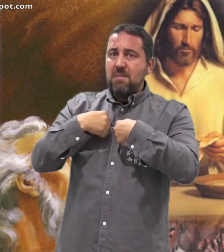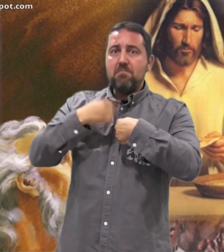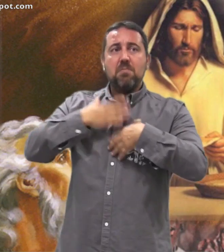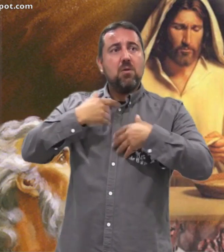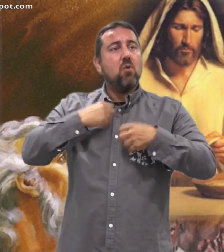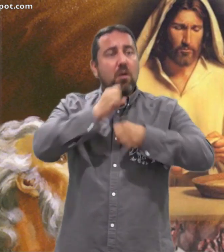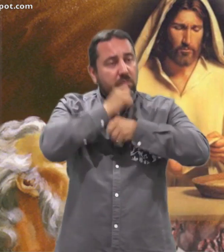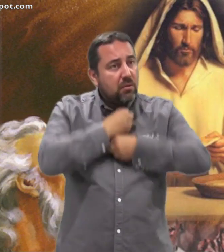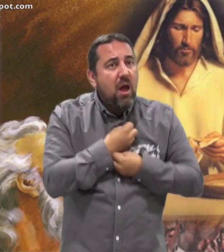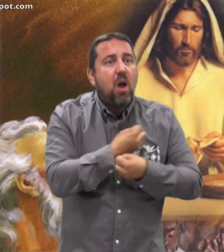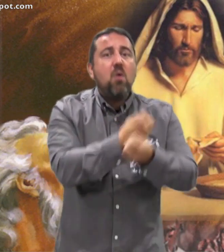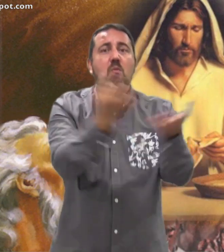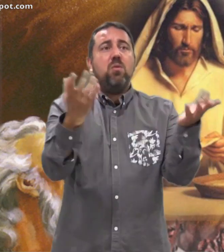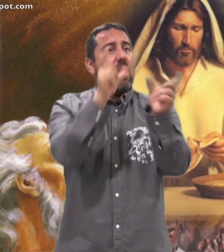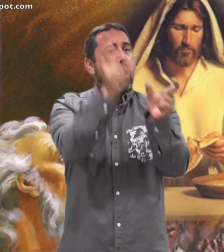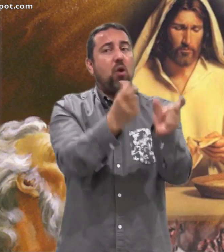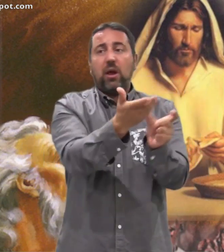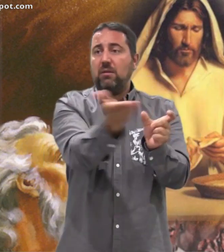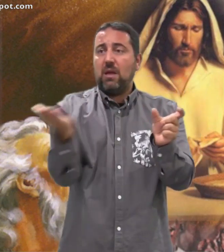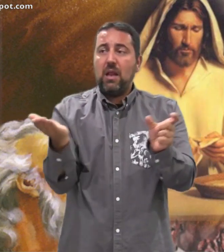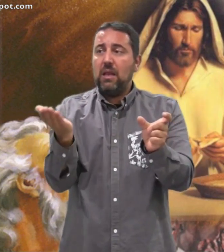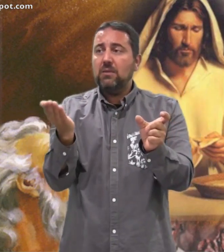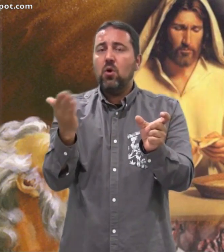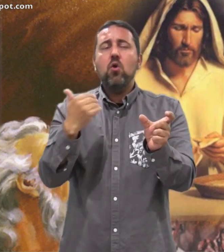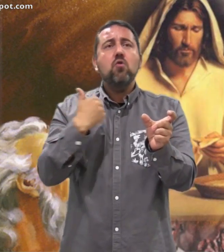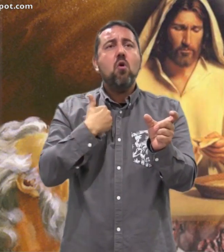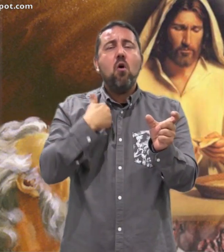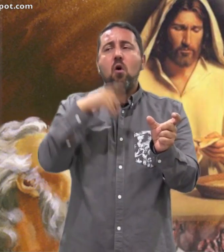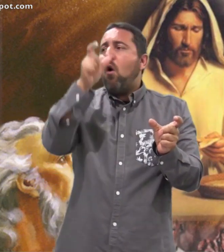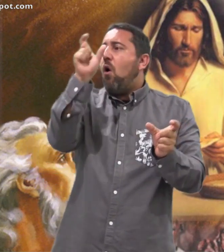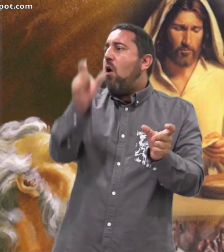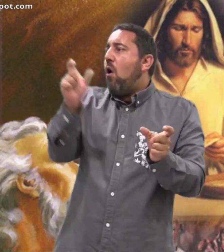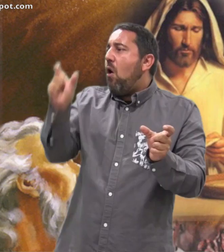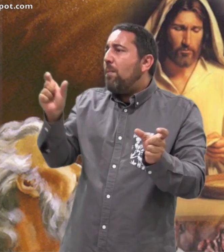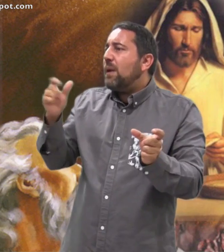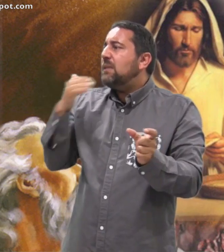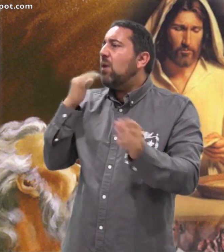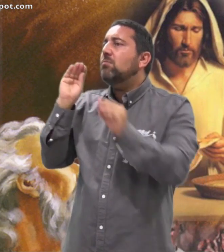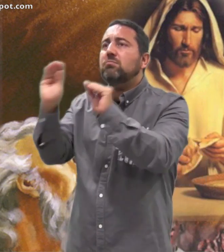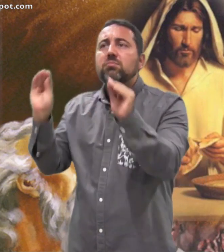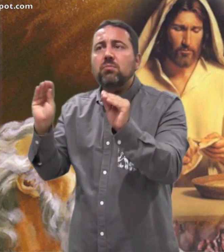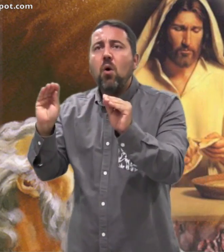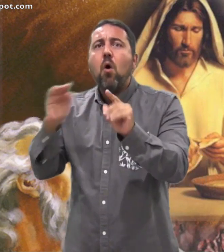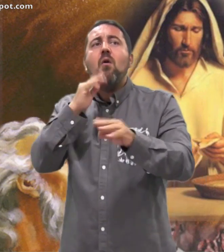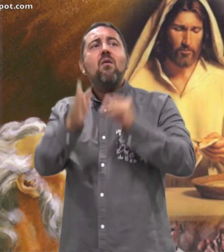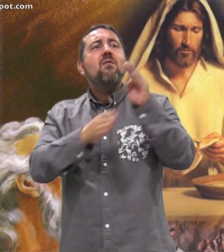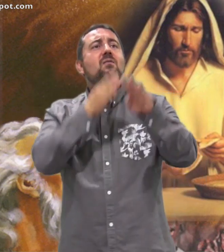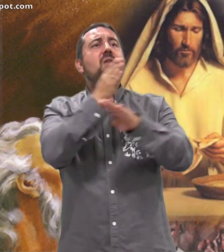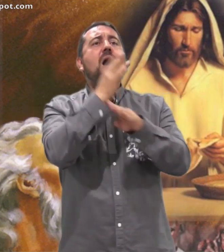su Hijo en mí para que lo anunciara entre los gentiles. No consulté